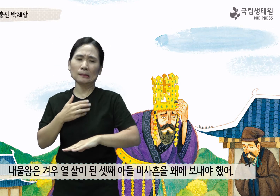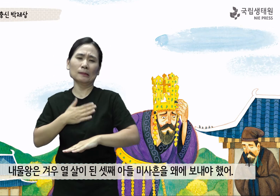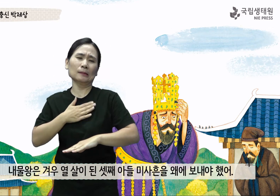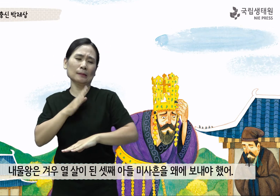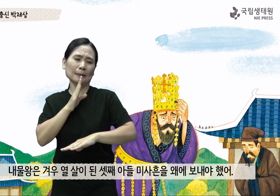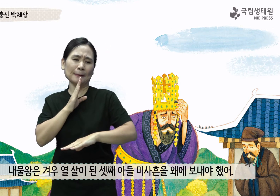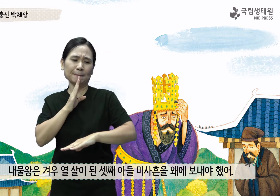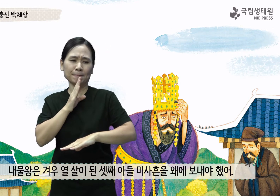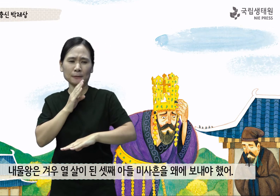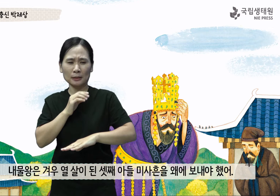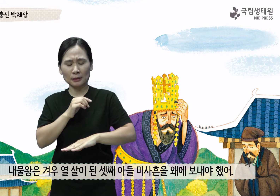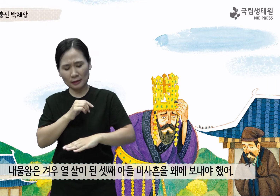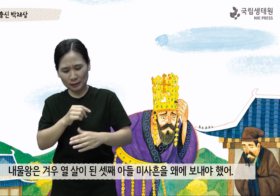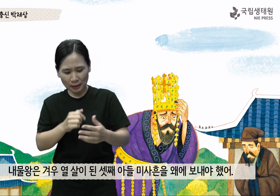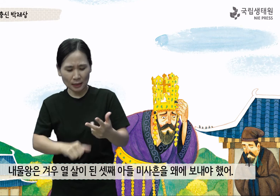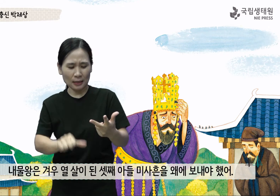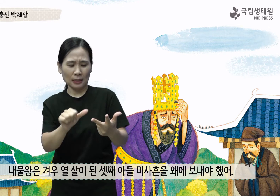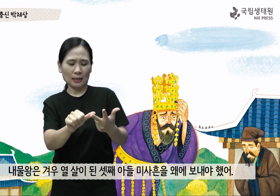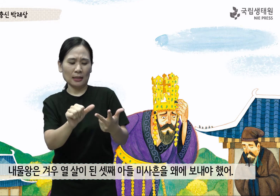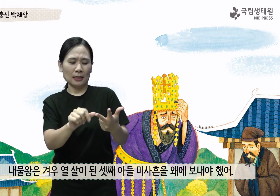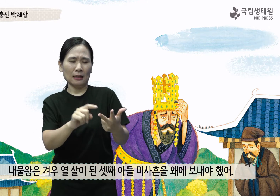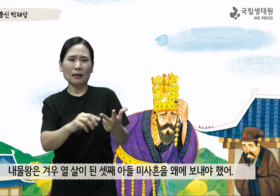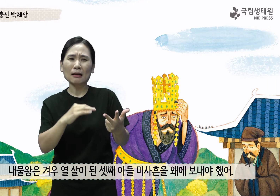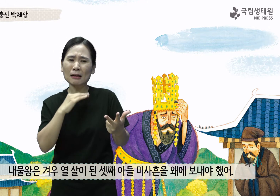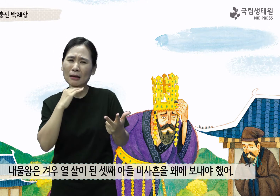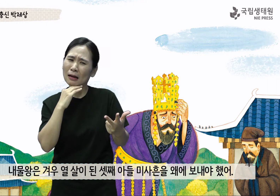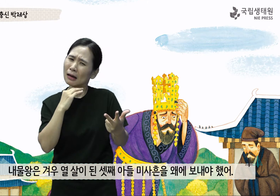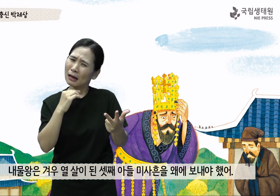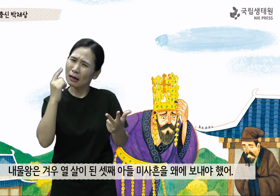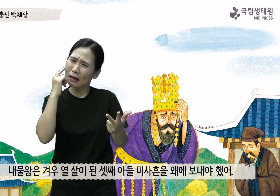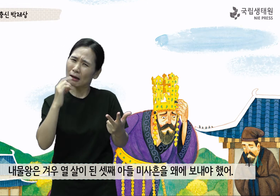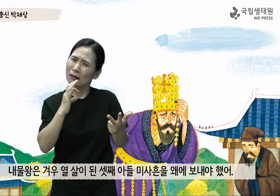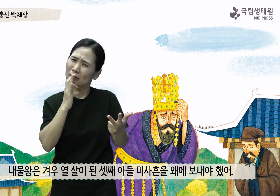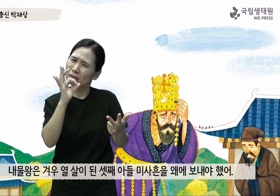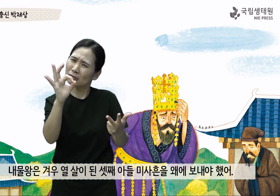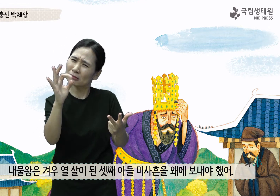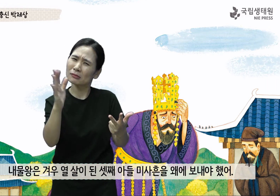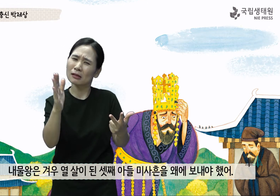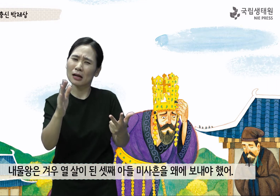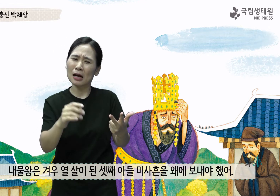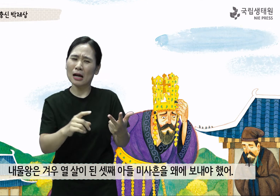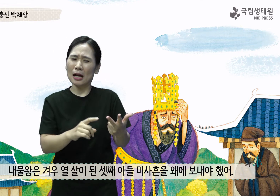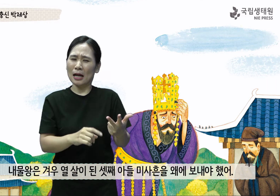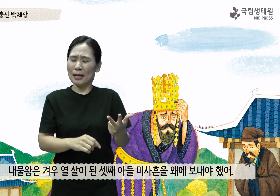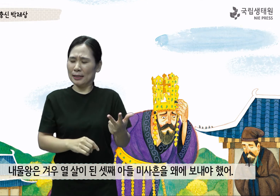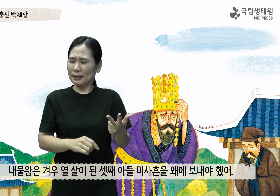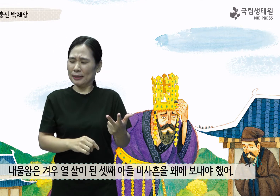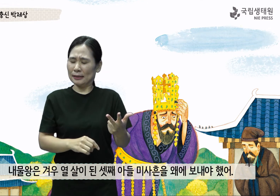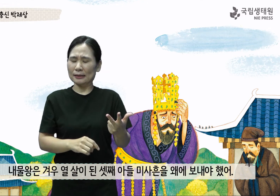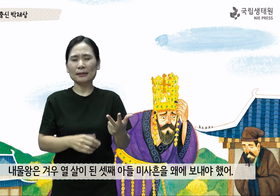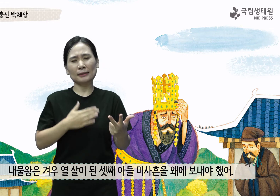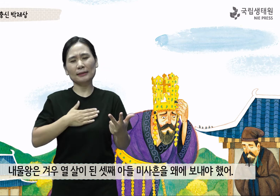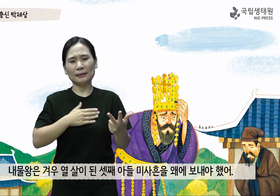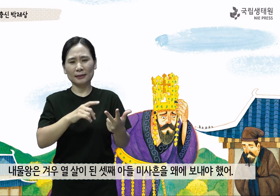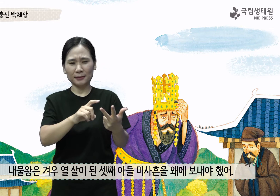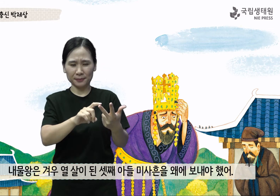네모랑은 겨우 열 살이 된 셋째 아들 미사은을 외에 보내야 했어.